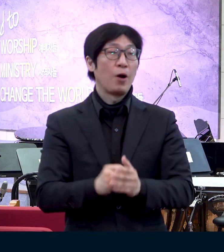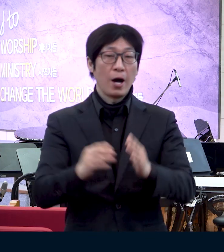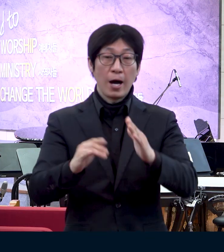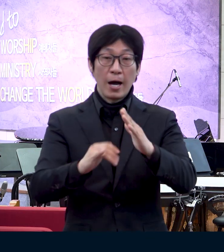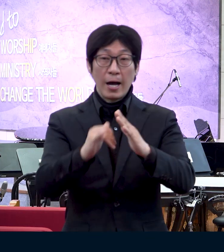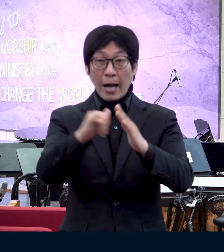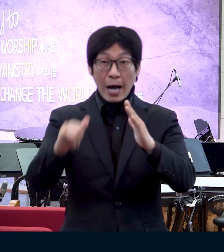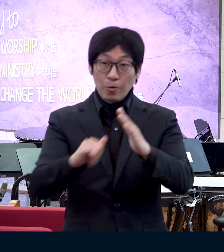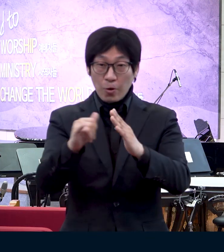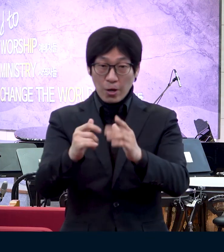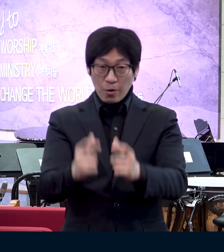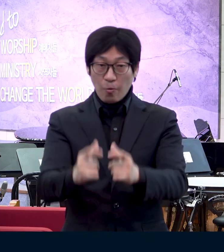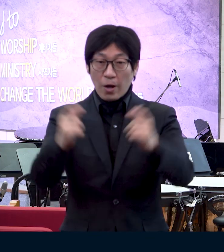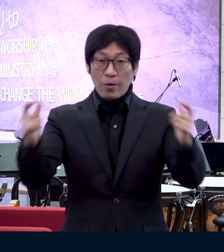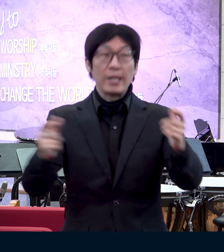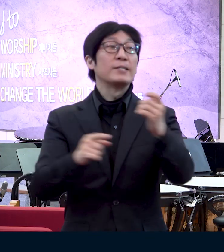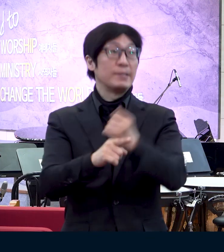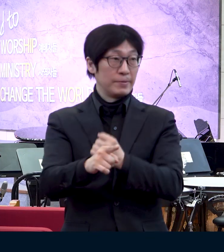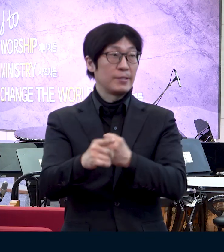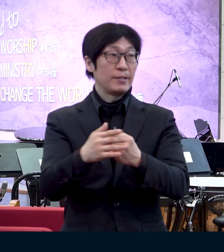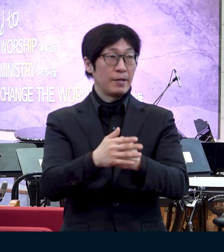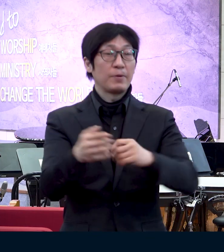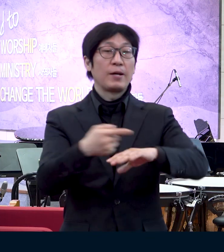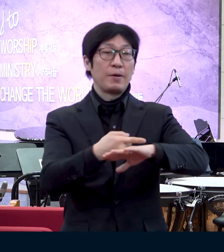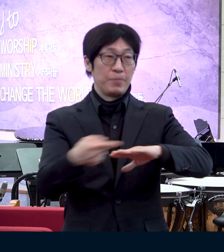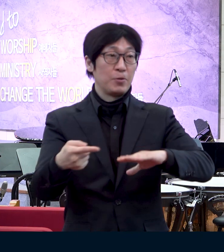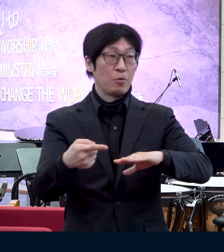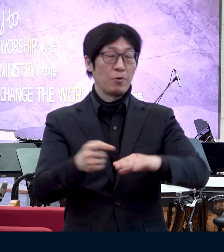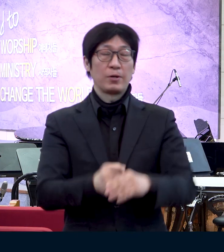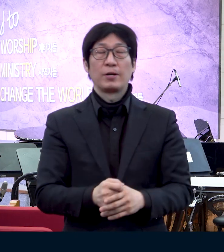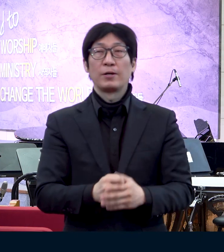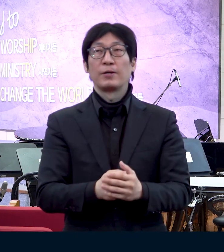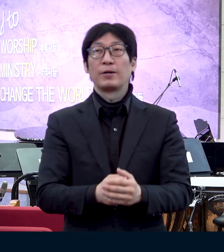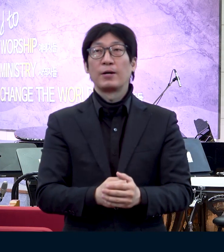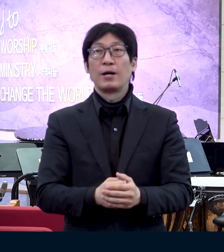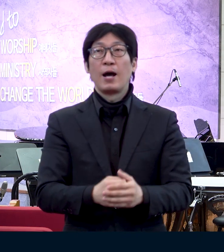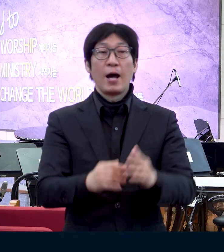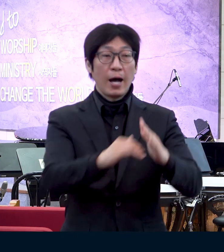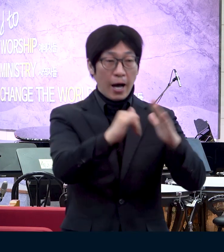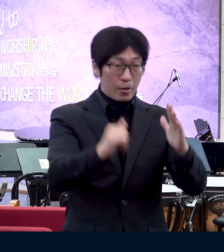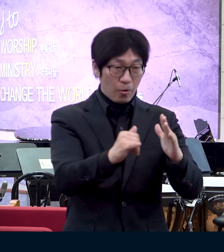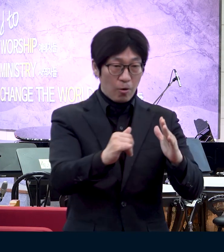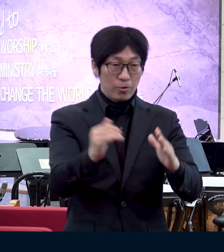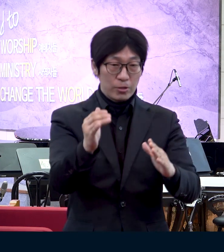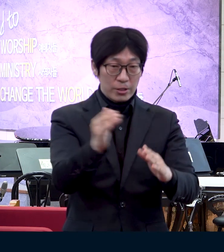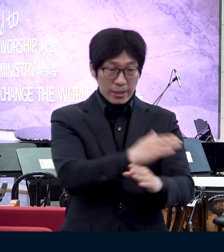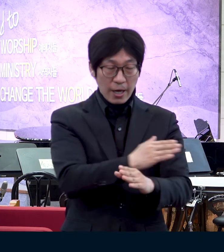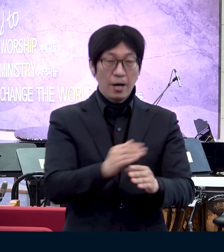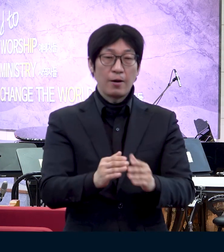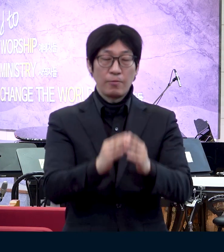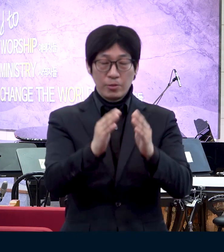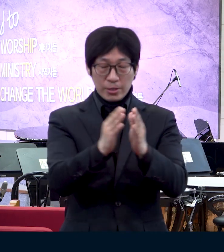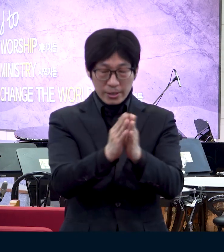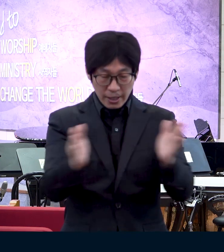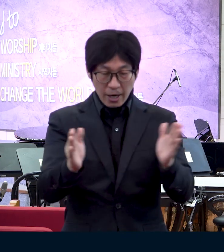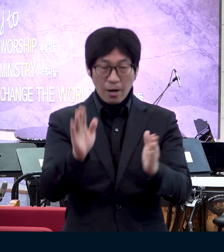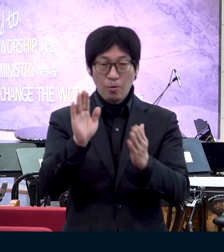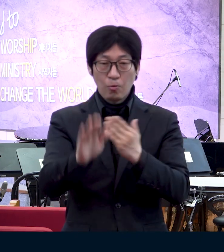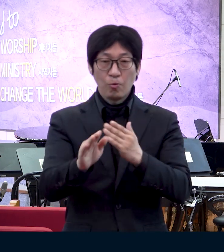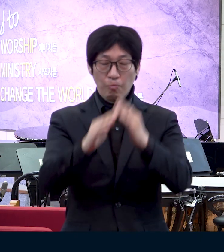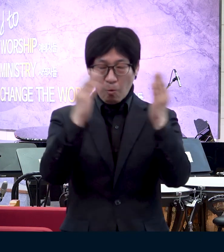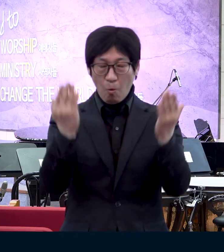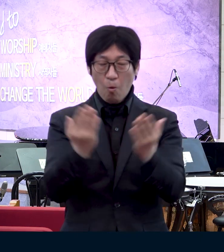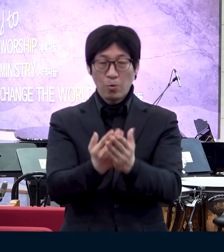가족이 확대된 개념이 민족이니까 그런 모든 가족부터 시작해서 모든 그런 공동체에